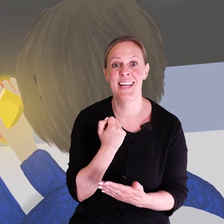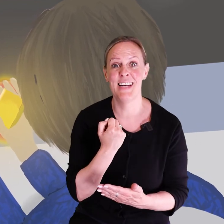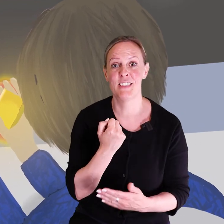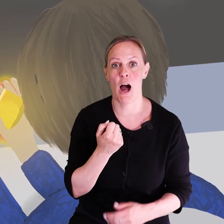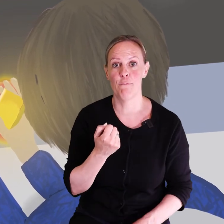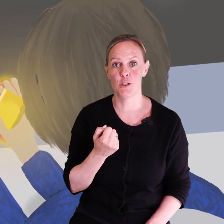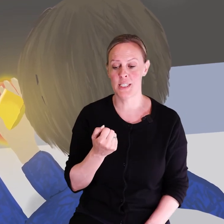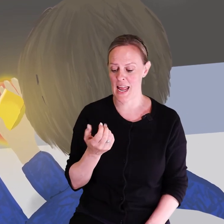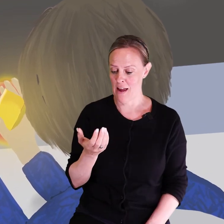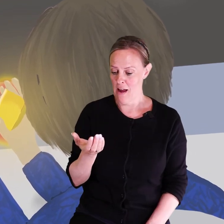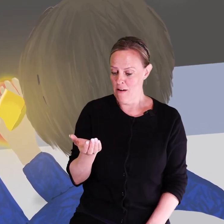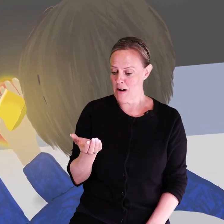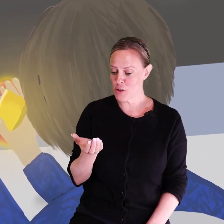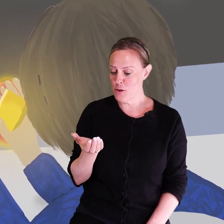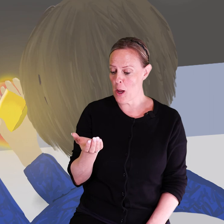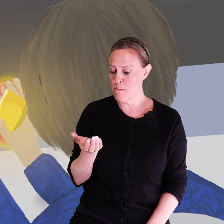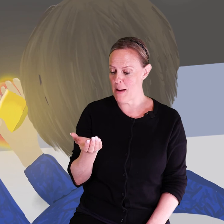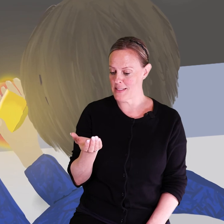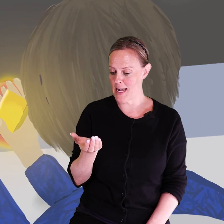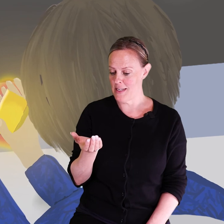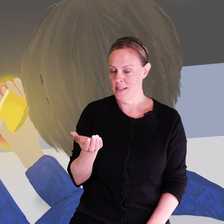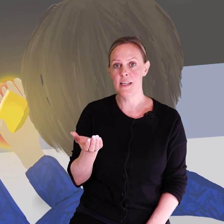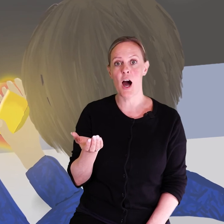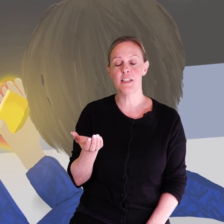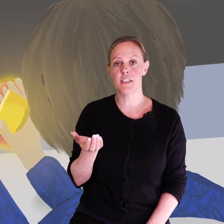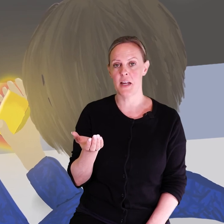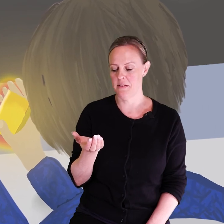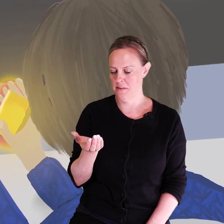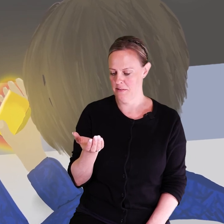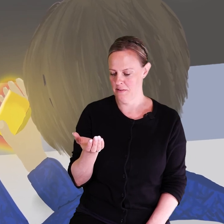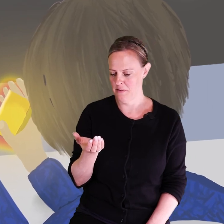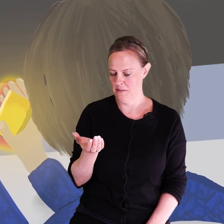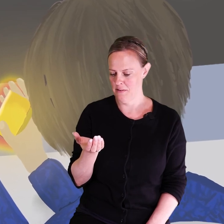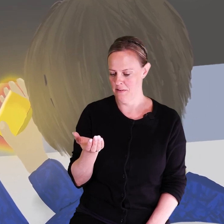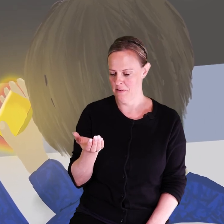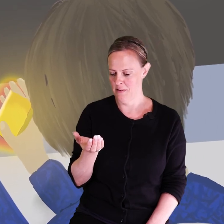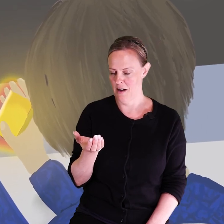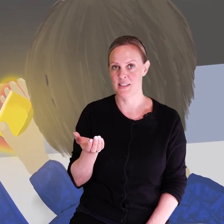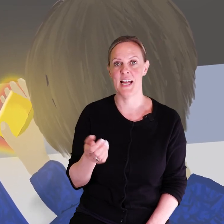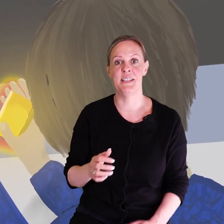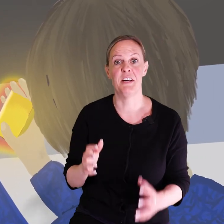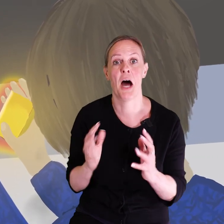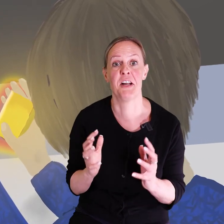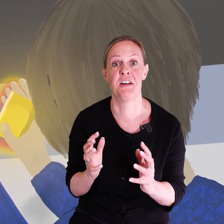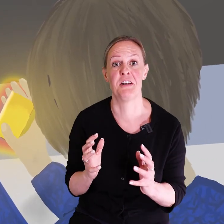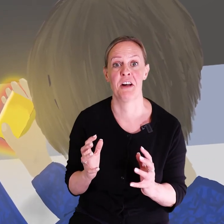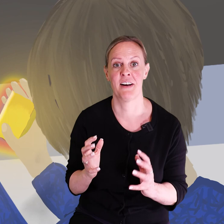Äntligen ska han få se vad som gömmer sig i asken. Hans händer darrar.